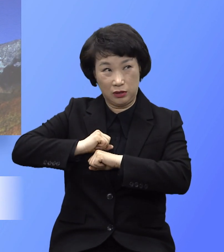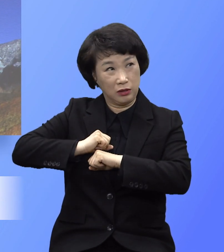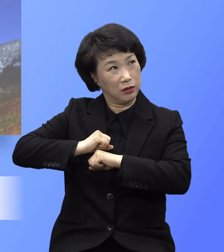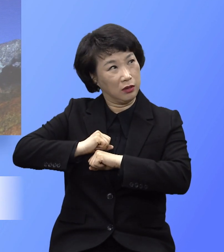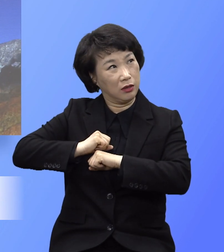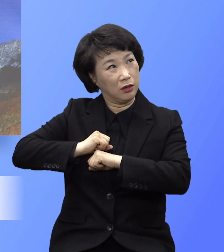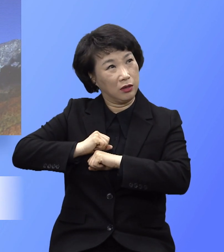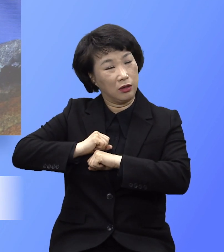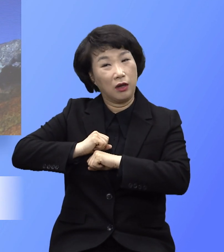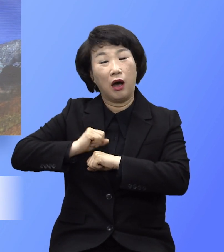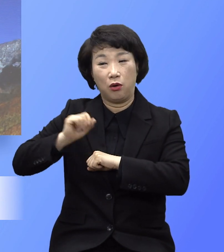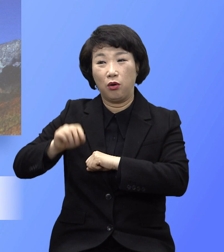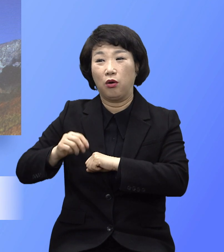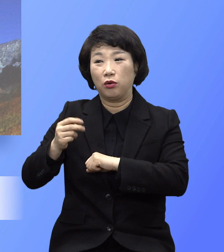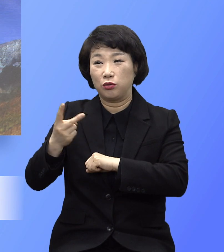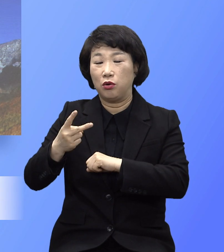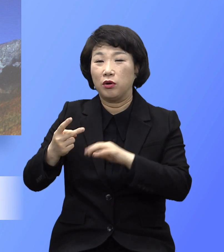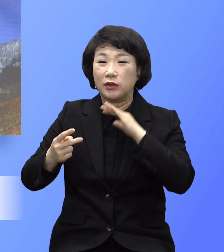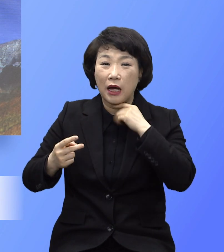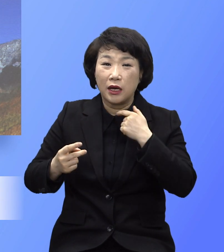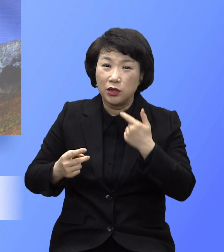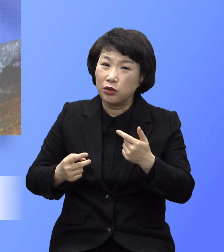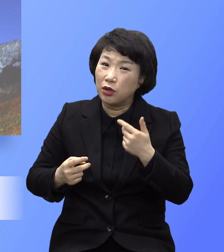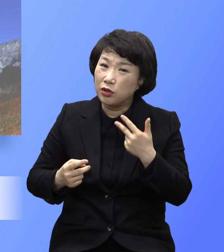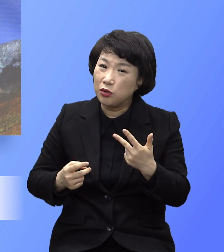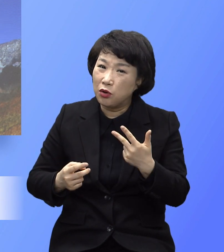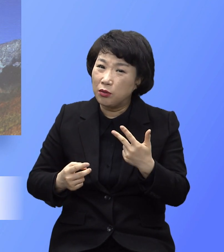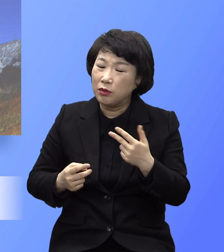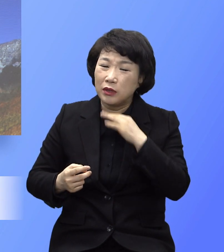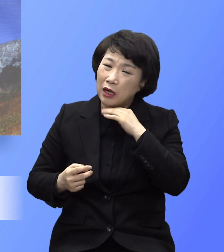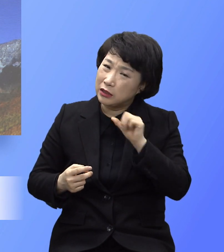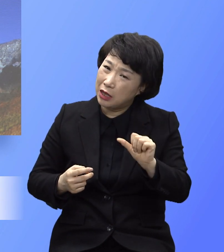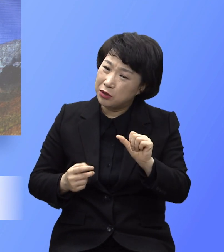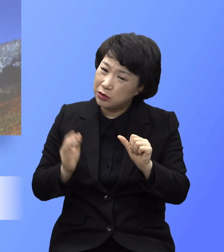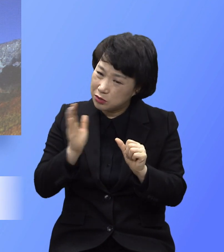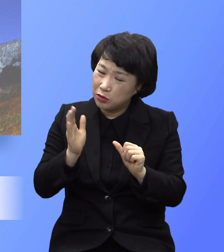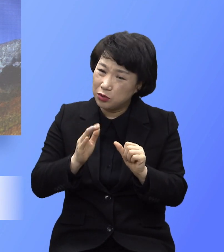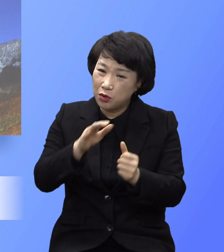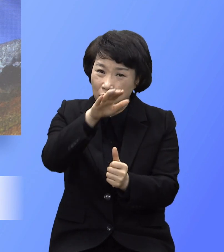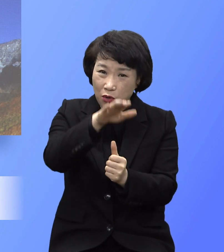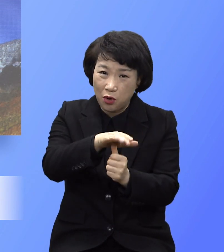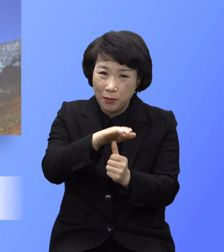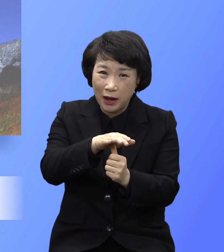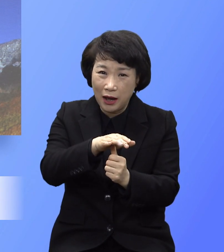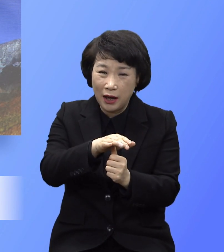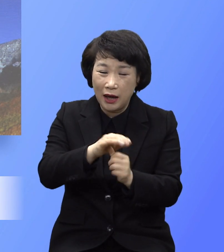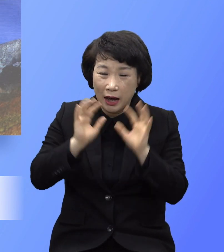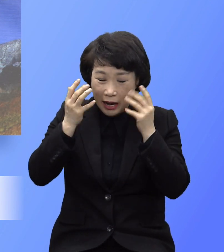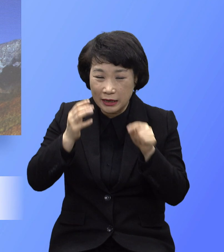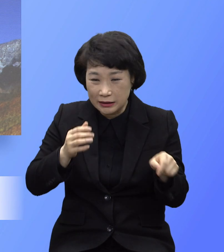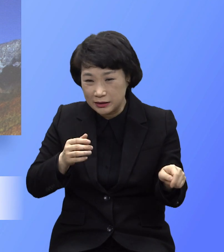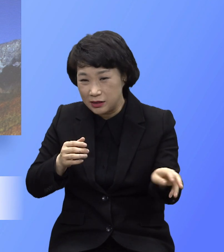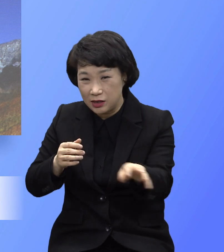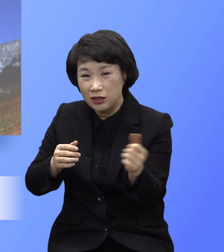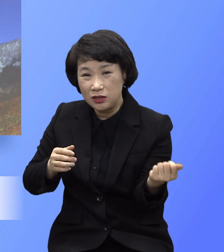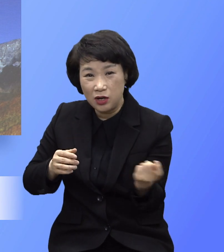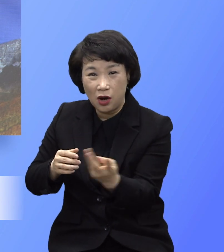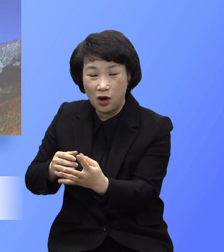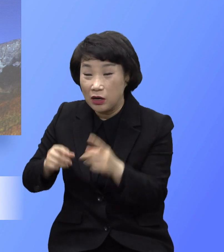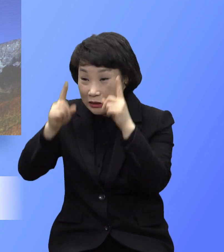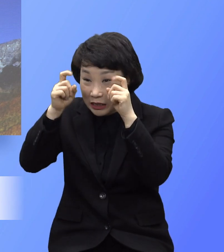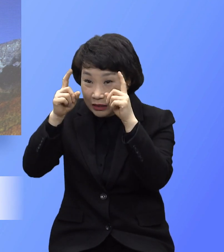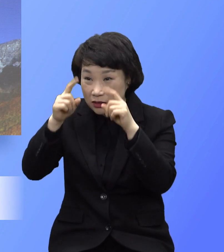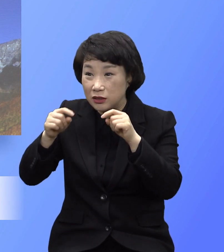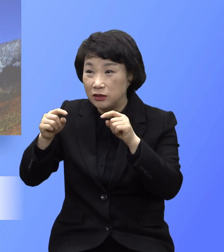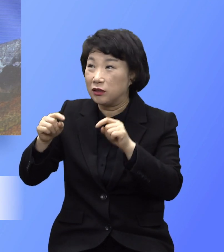한 6살, 7살, 5살 이 정도 먹은 여러 아이들하고 사진